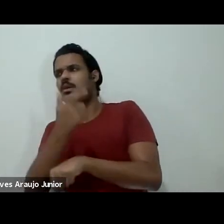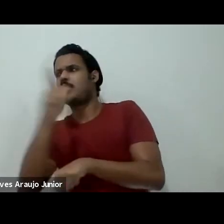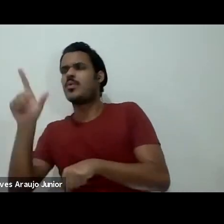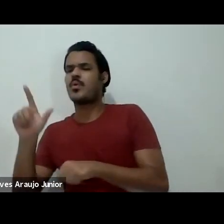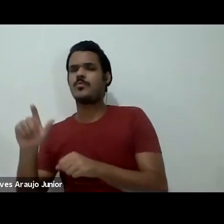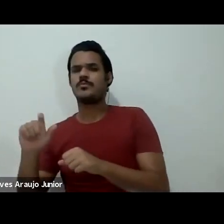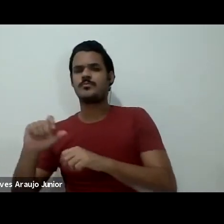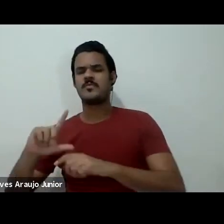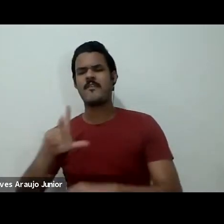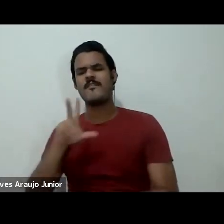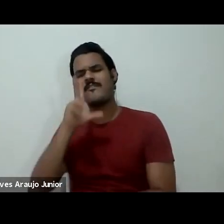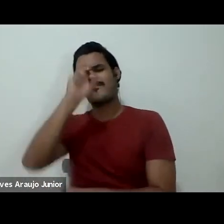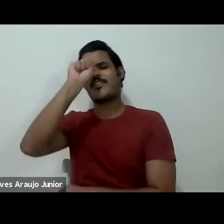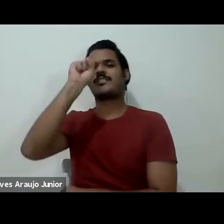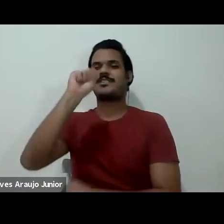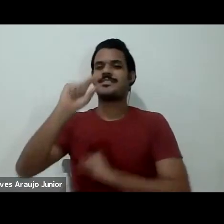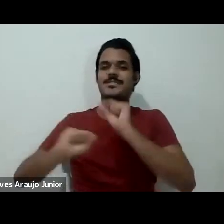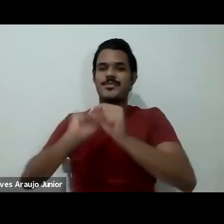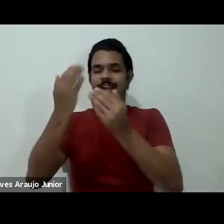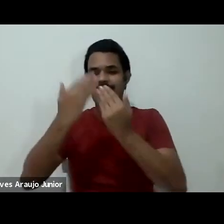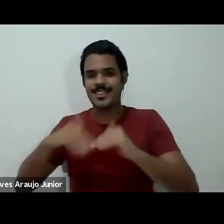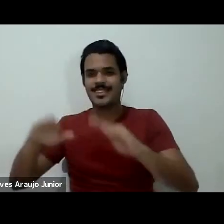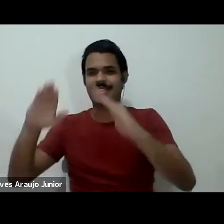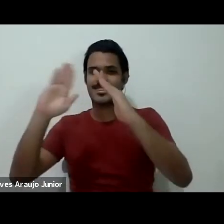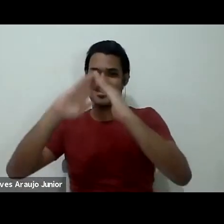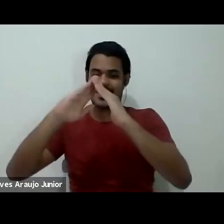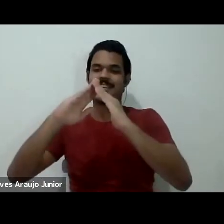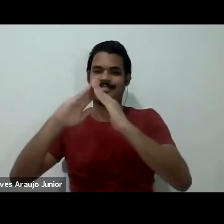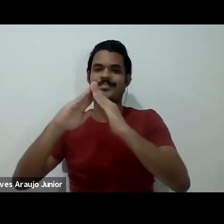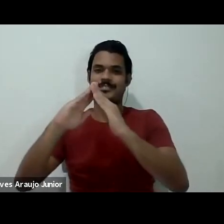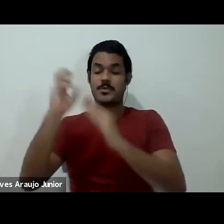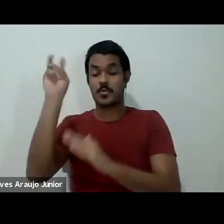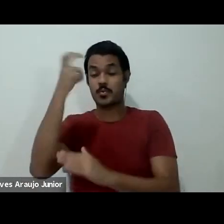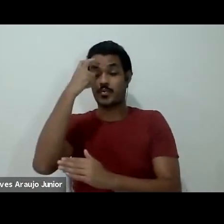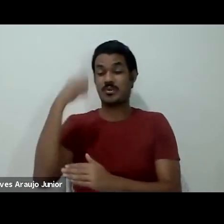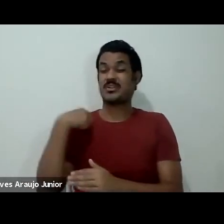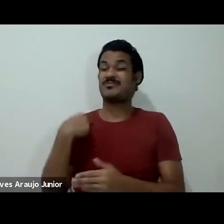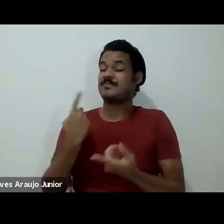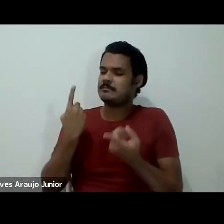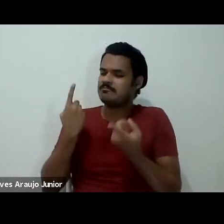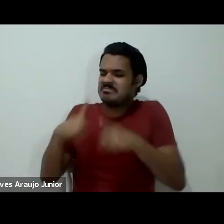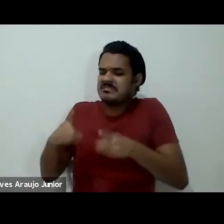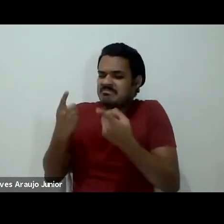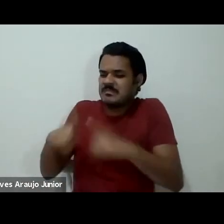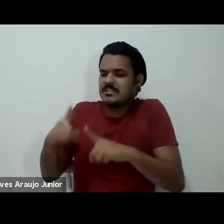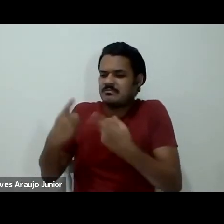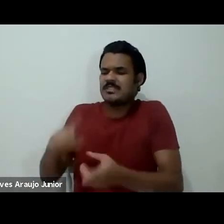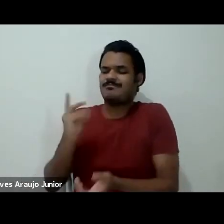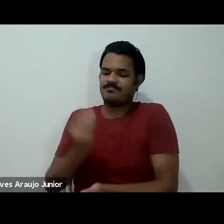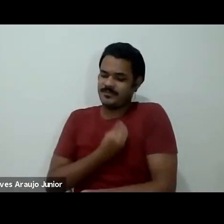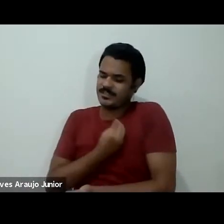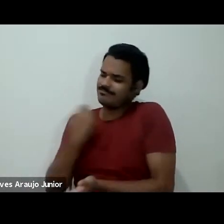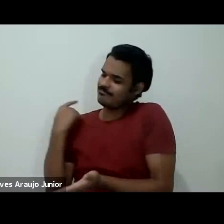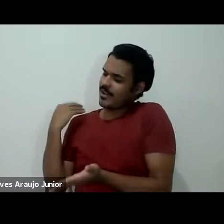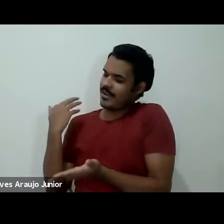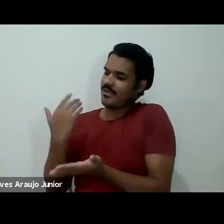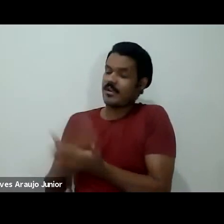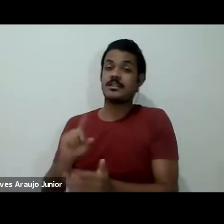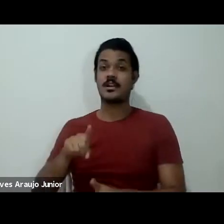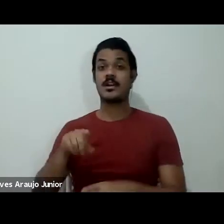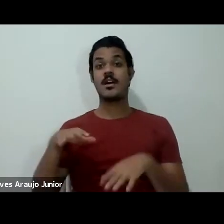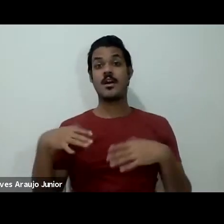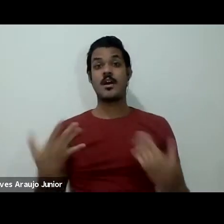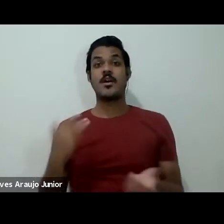fortalecer a cultura dos terreiros, diante de tantos ataques que vimos vivendo. Portanto, é importante